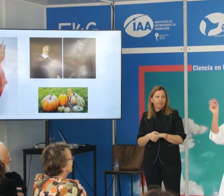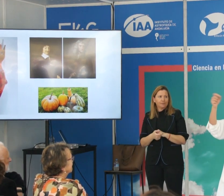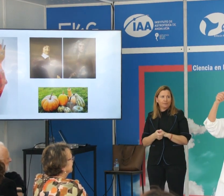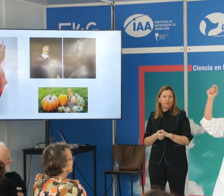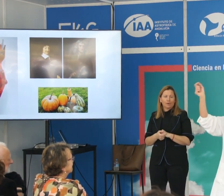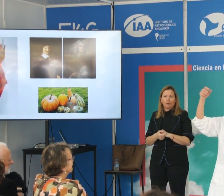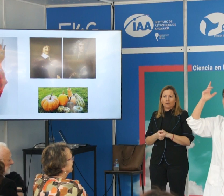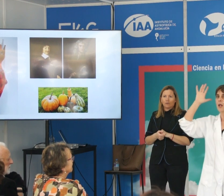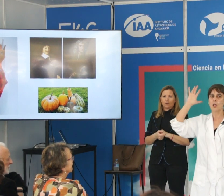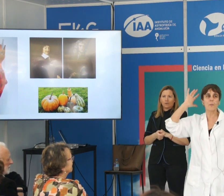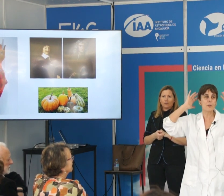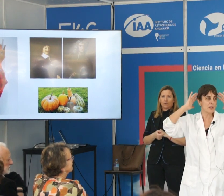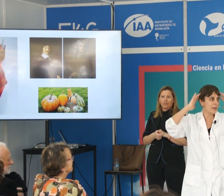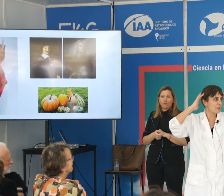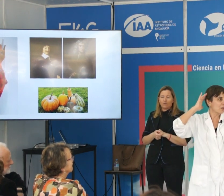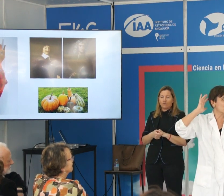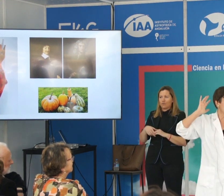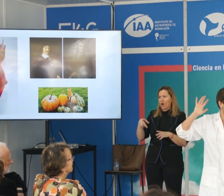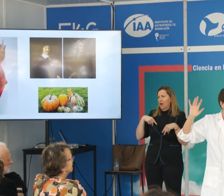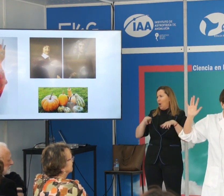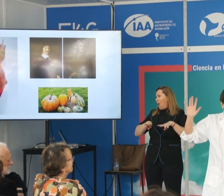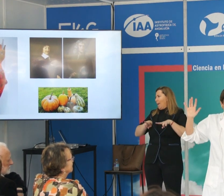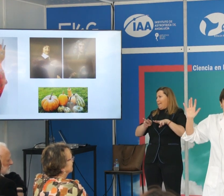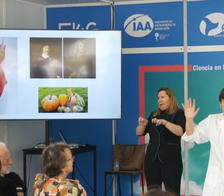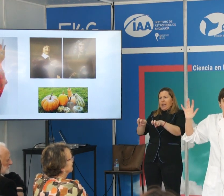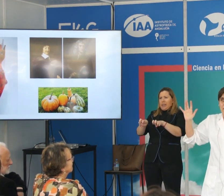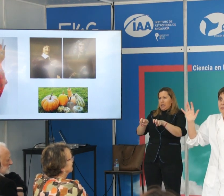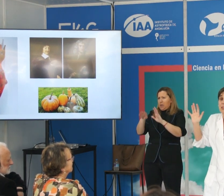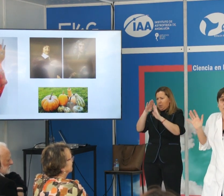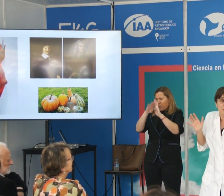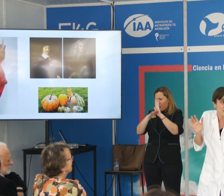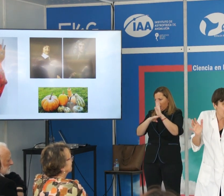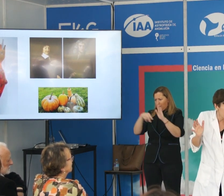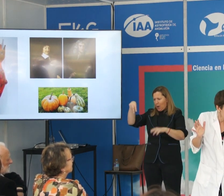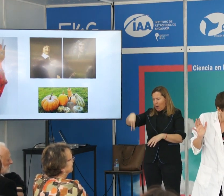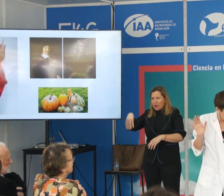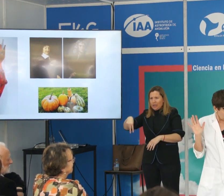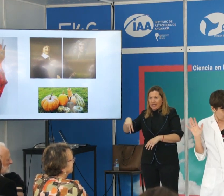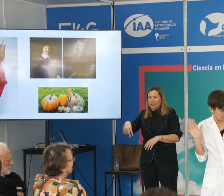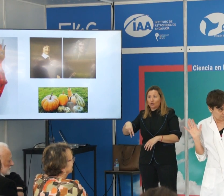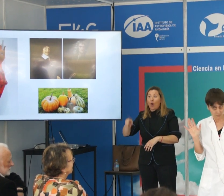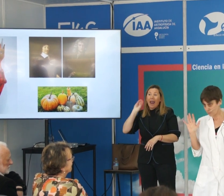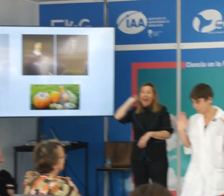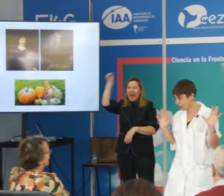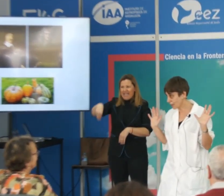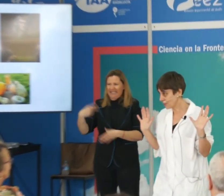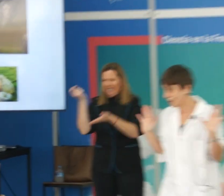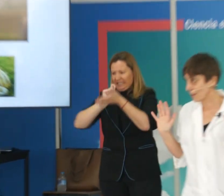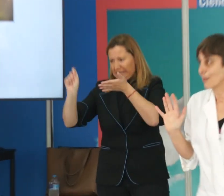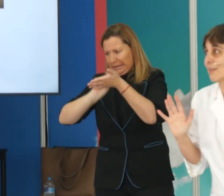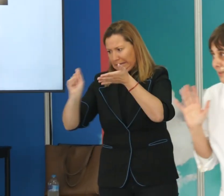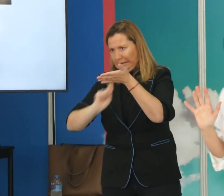Porque este hombre hace una de estas, los principios era una cosa... Newton escribía en latín,